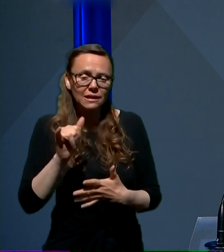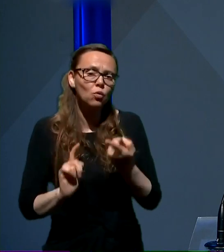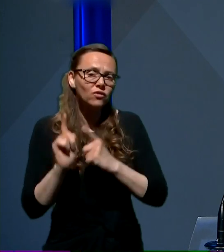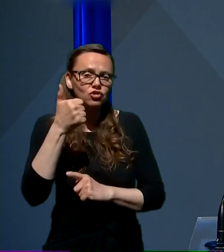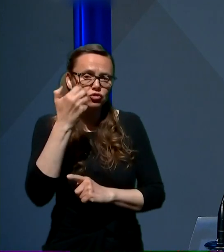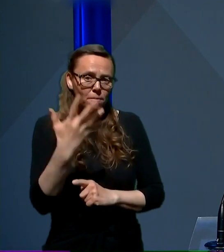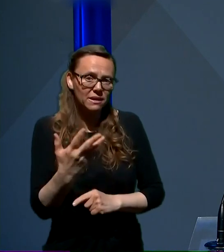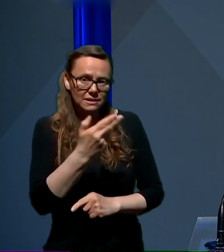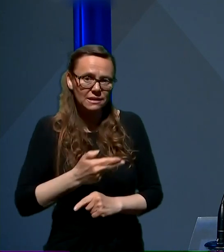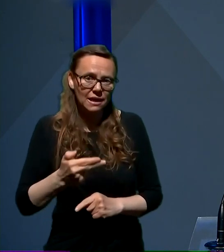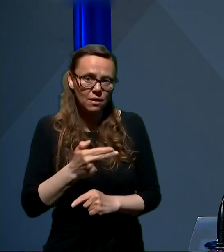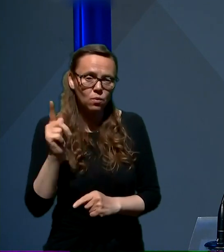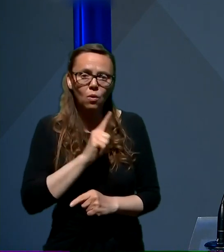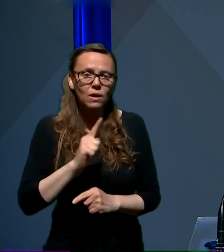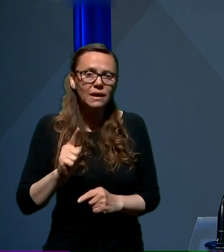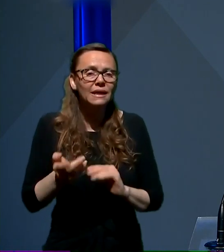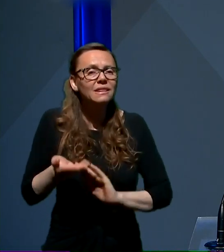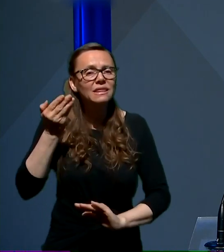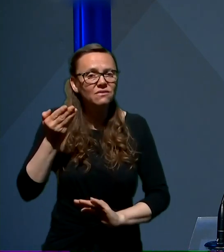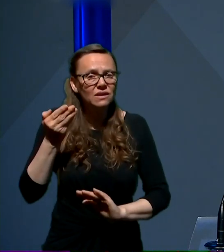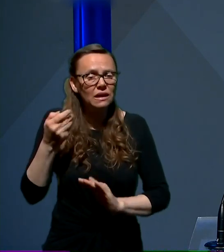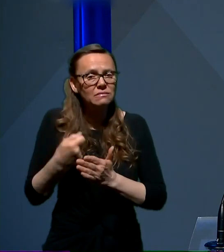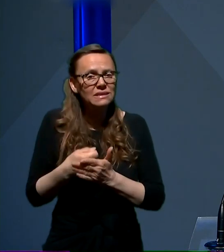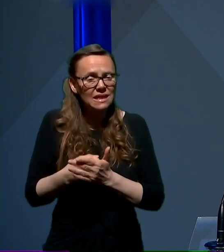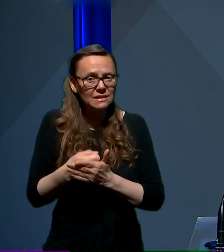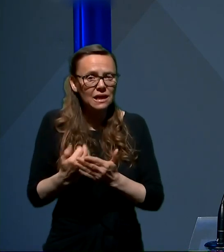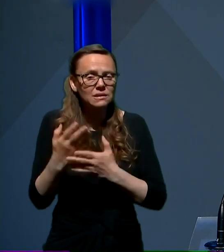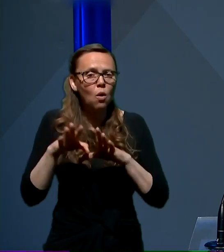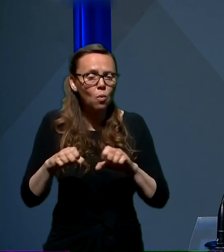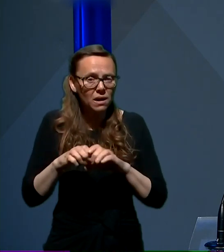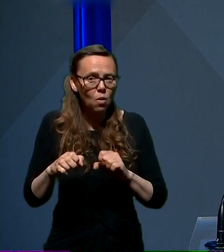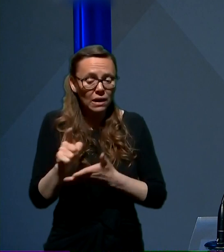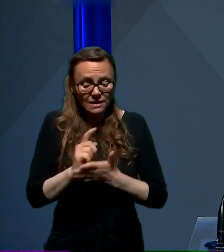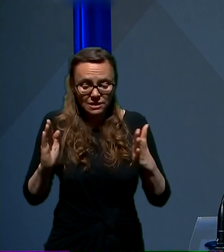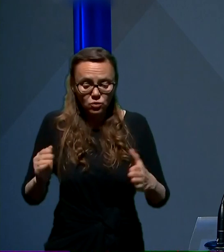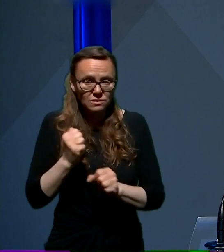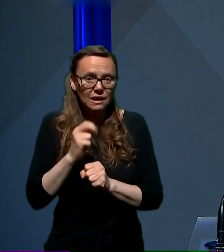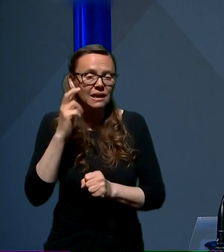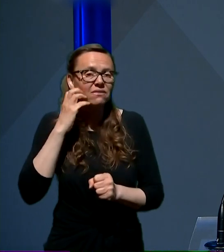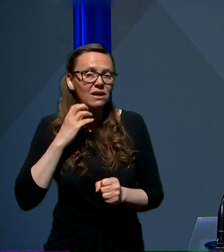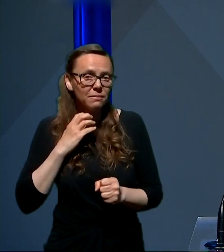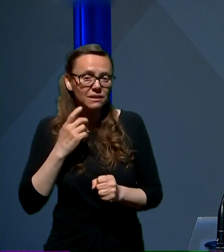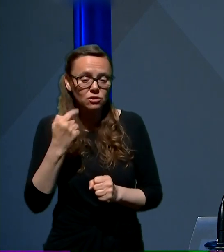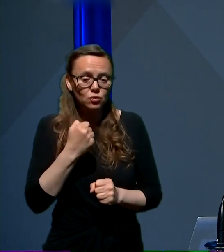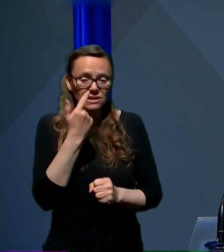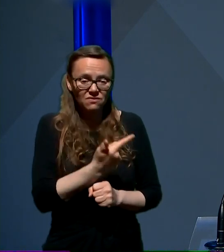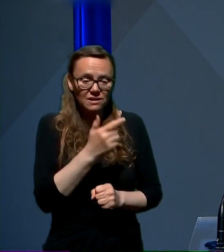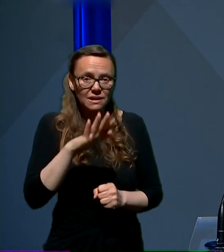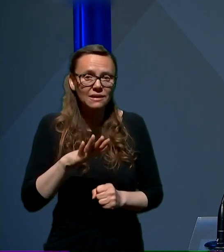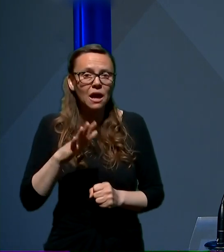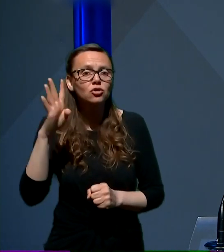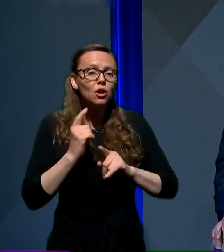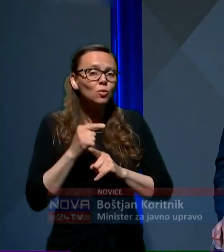150 evrov in dvig zneska za opravljanje sezonskega dela v kmetijstvu iz 20 na